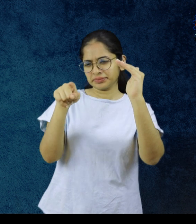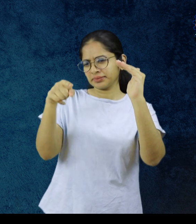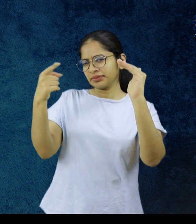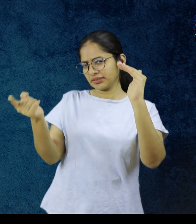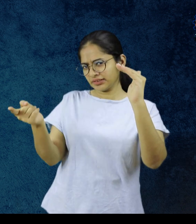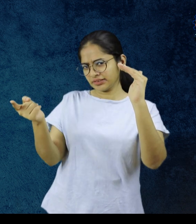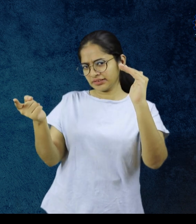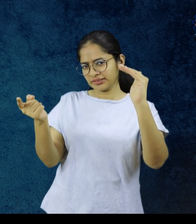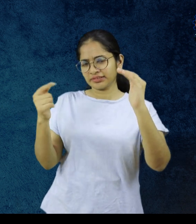पड़ोसी